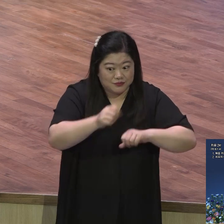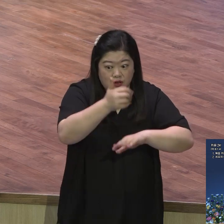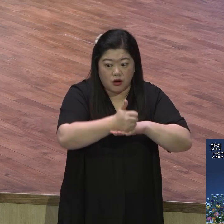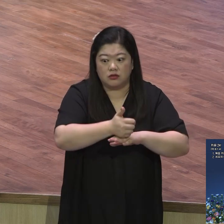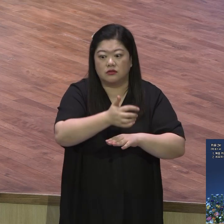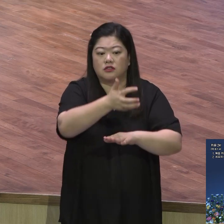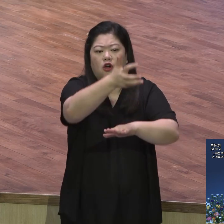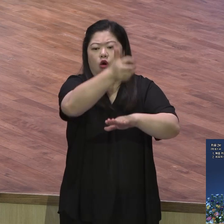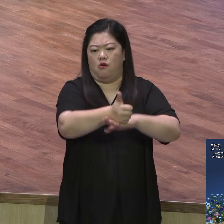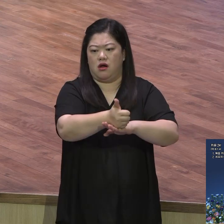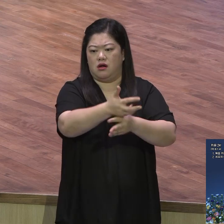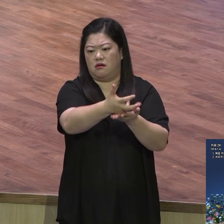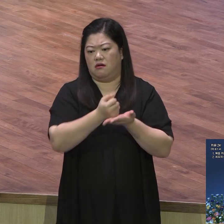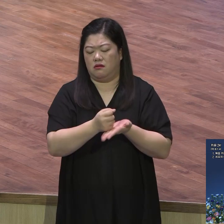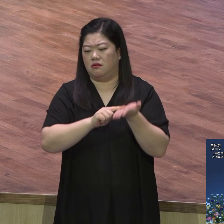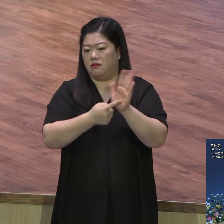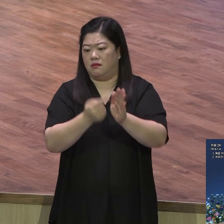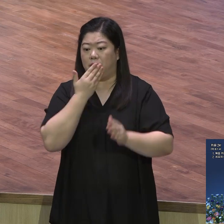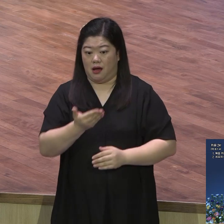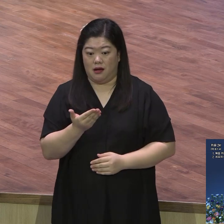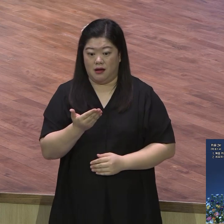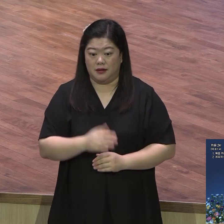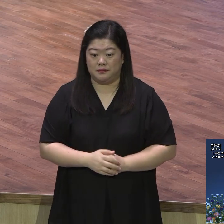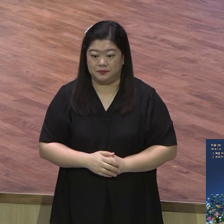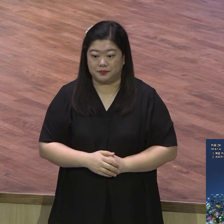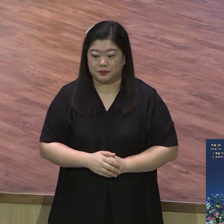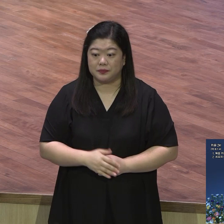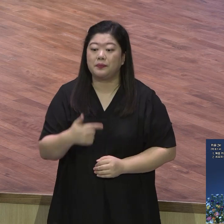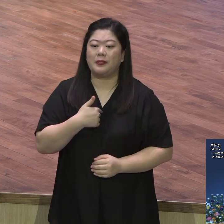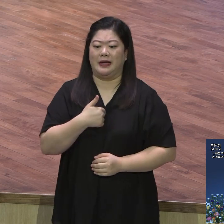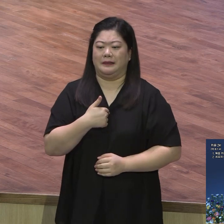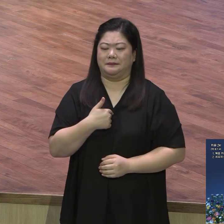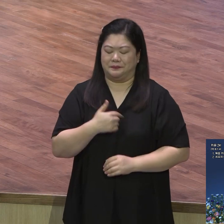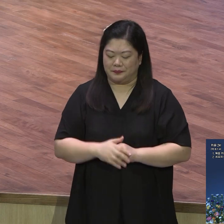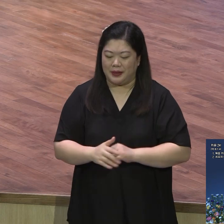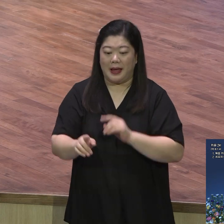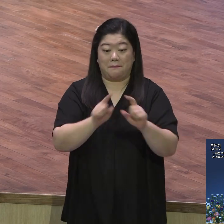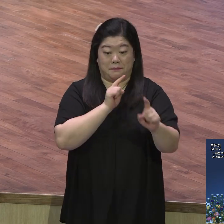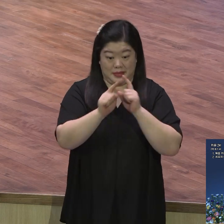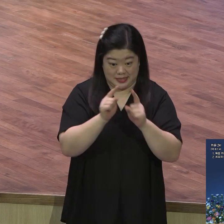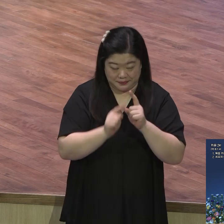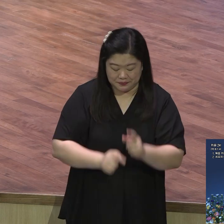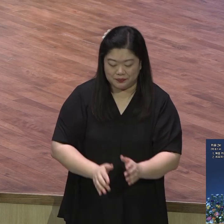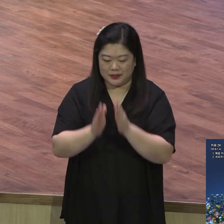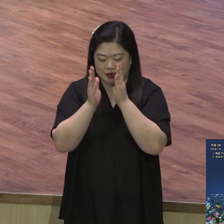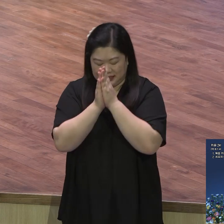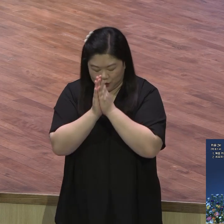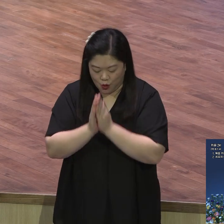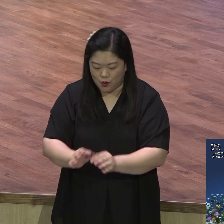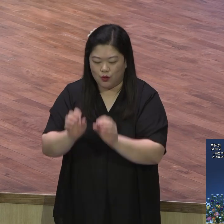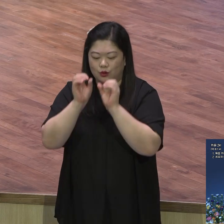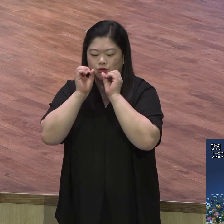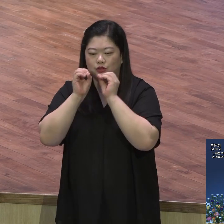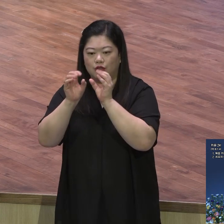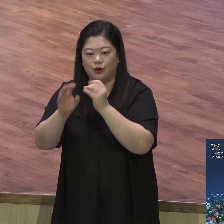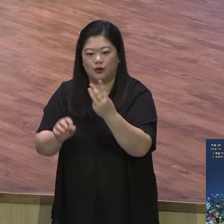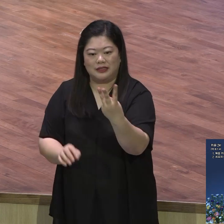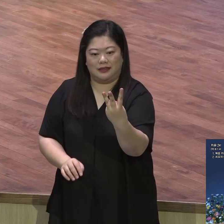몰입하게 되면 전교가 나오게 돼 있어요. 저는요. 말씀 기도 전도 이거 하면서 이런